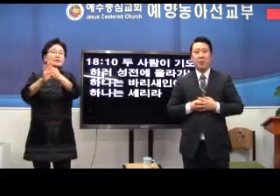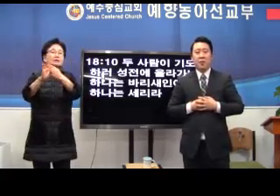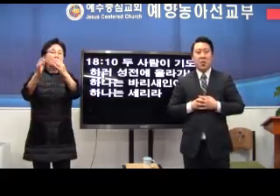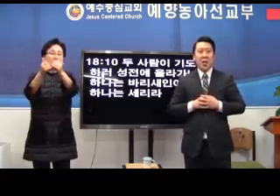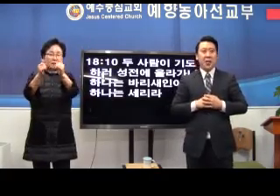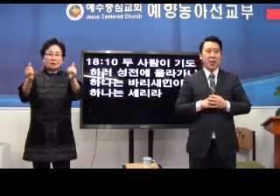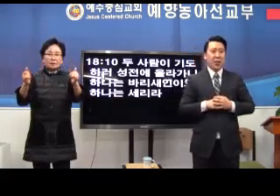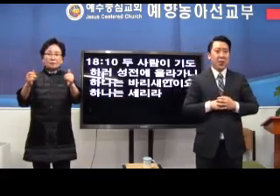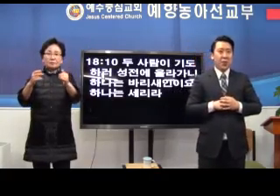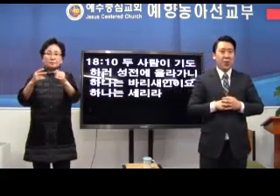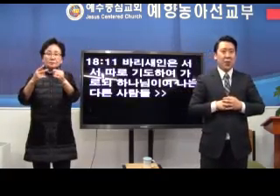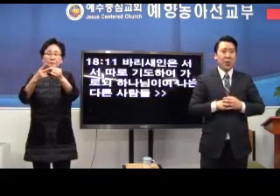세리예요.